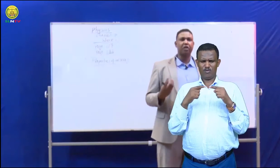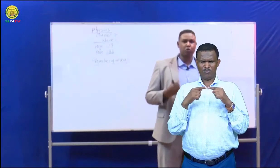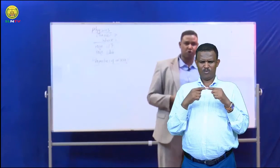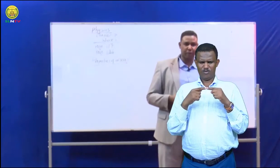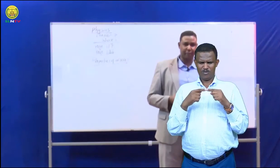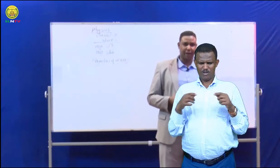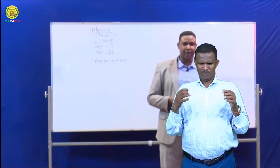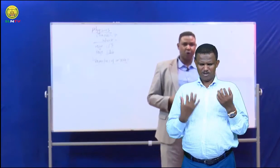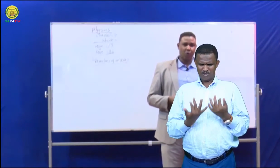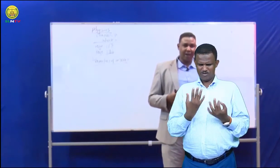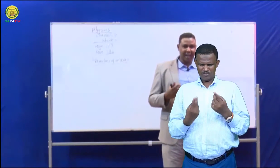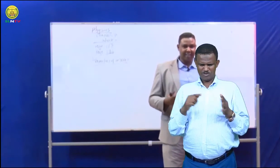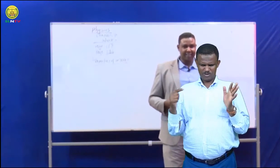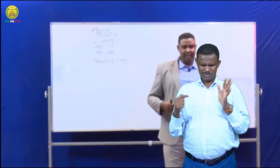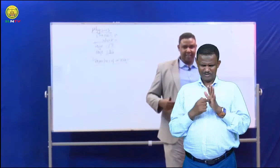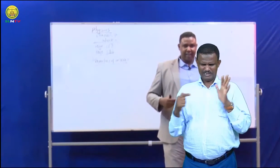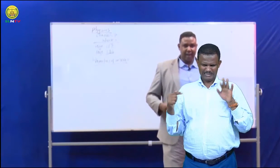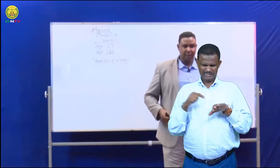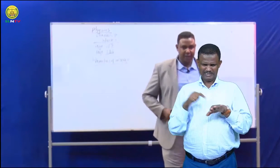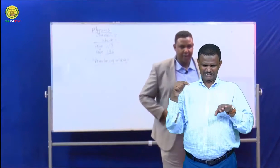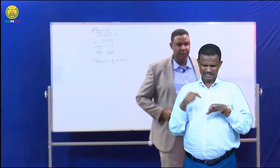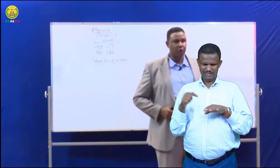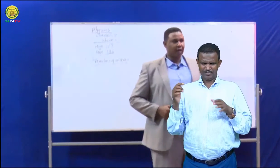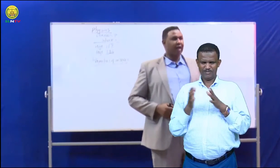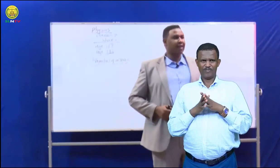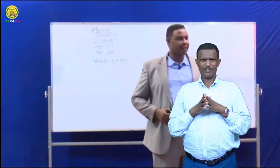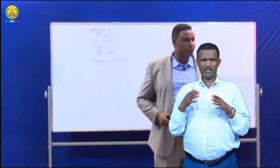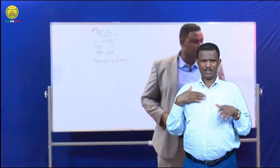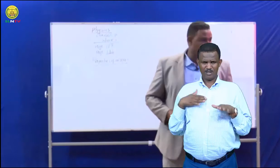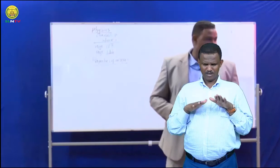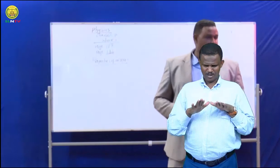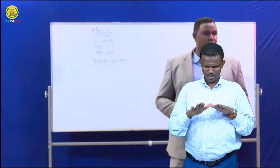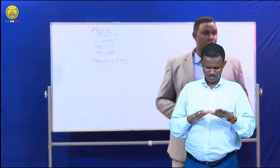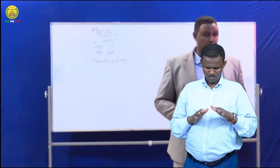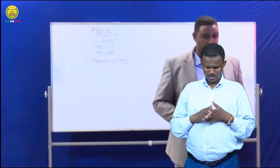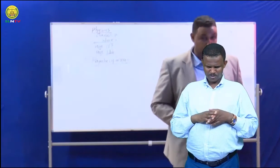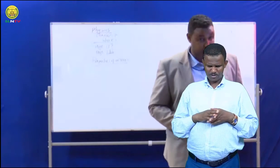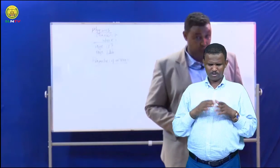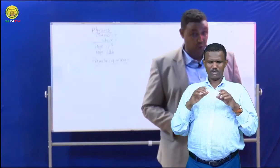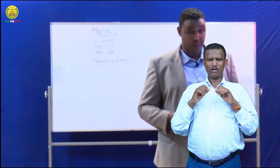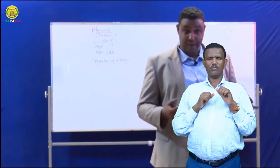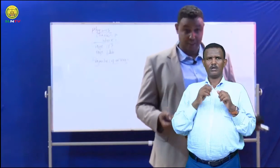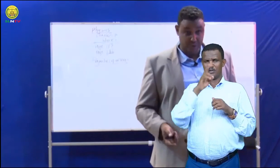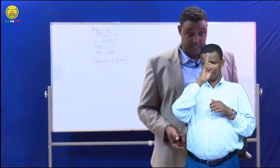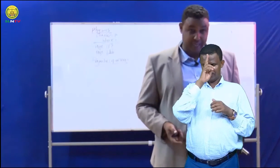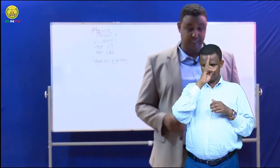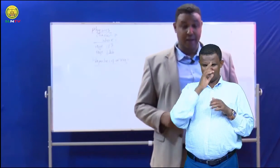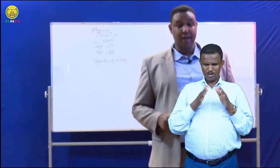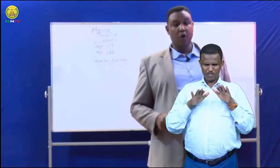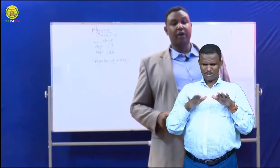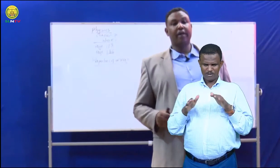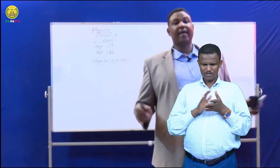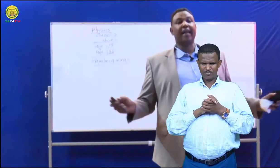ama geeda kusoo beegmaan waxaa dhacaysa tallaabadii hal mar la wada qaaday ardaydu ay si fiican iskula socdeen ama askartu ama ardayda midkii la